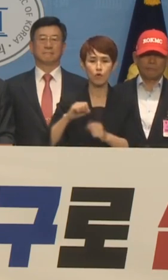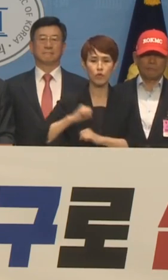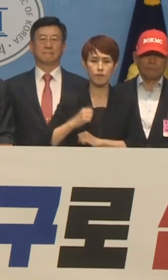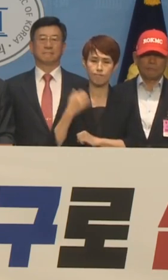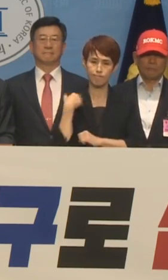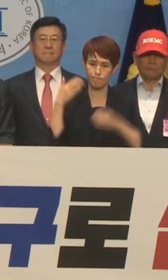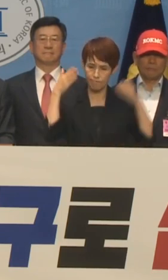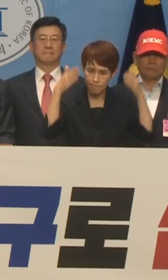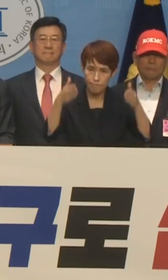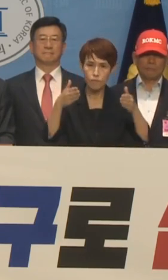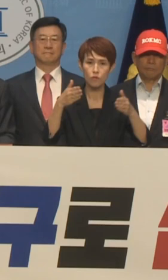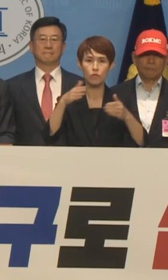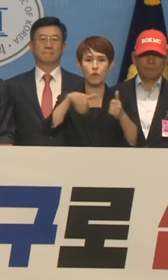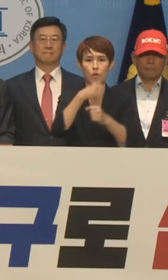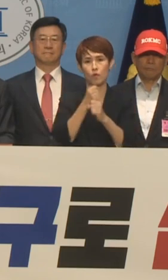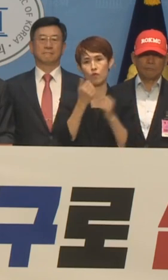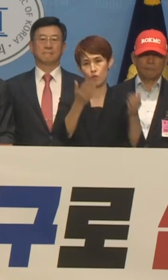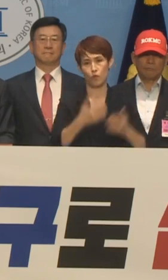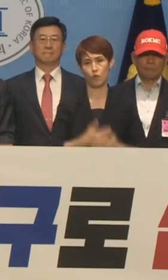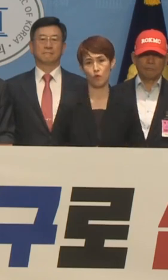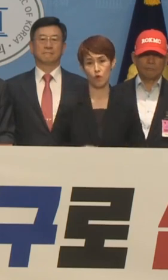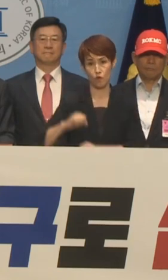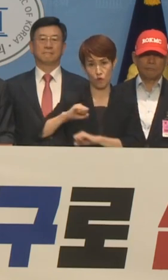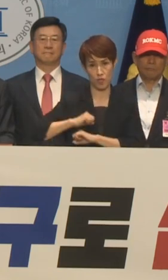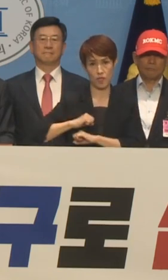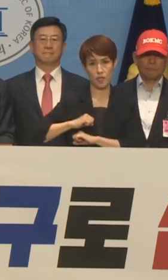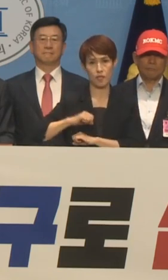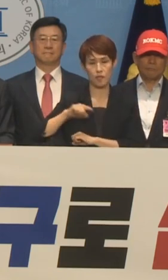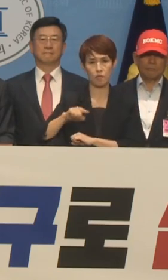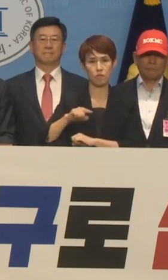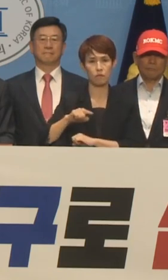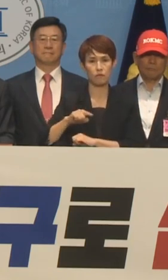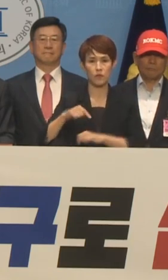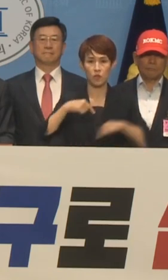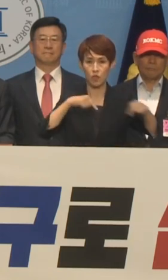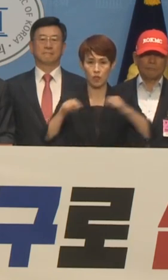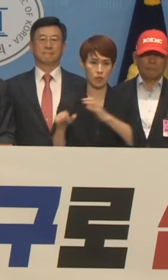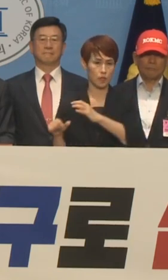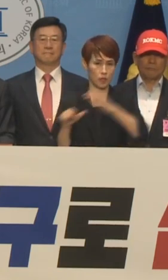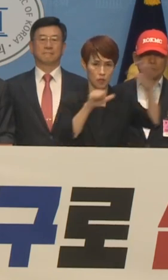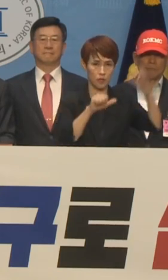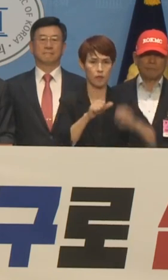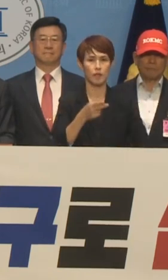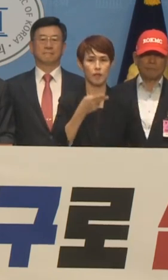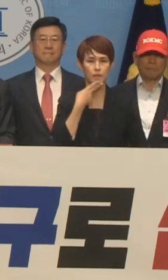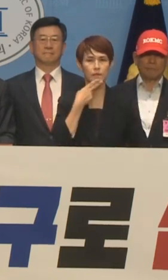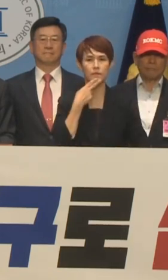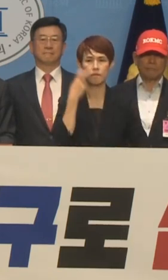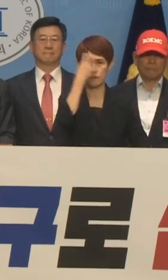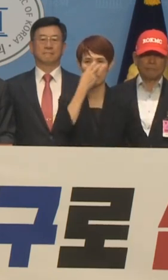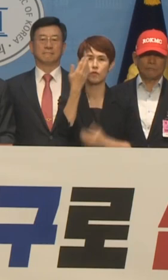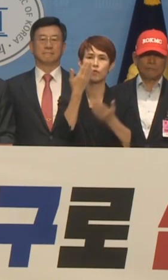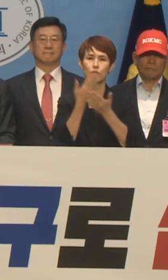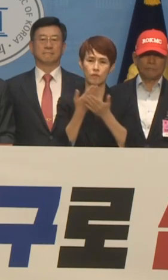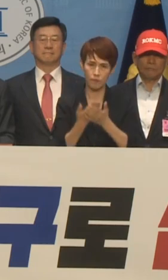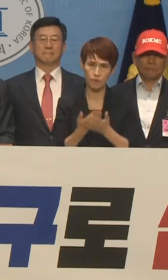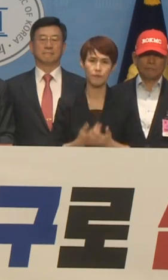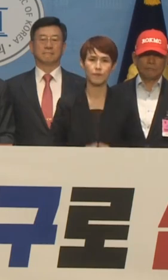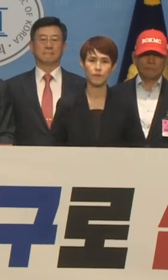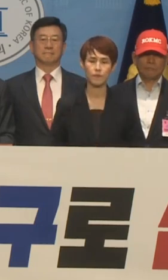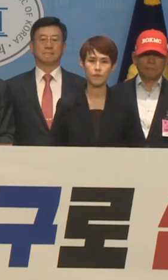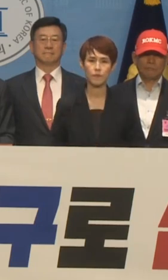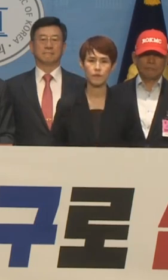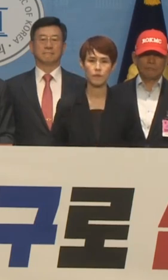여건을 보장해주고 우리 군이 정쟁의 대상이 되지 않도록 지켜주시길 간곡히